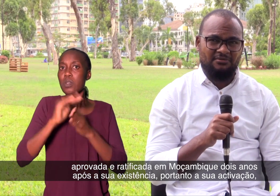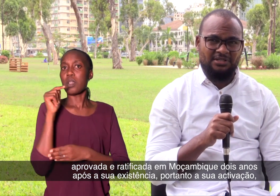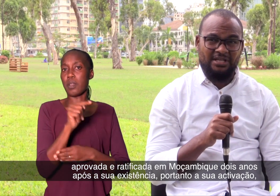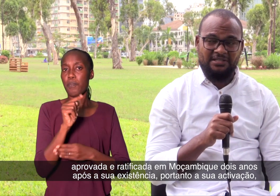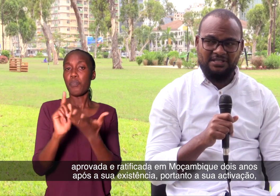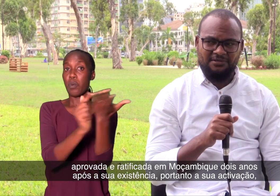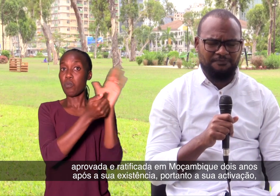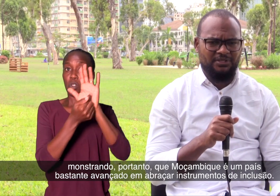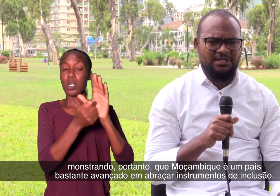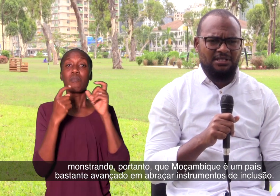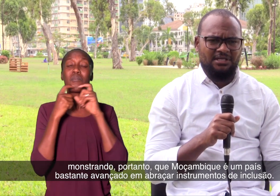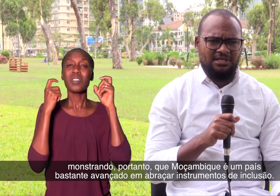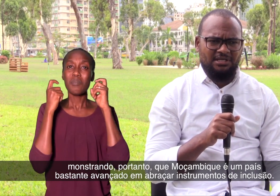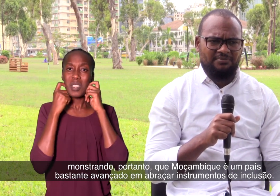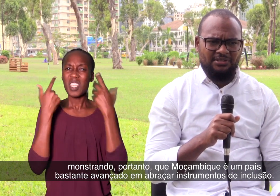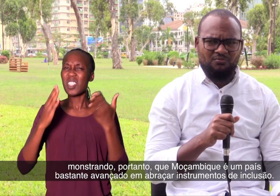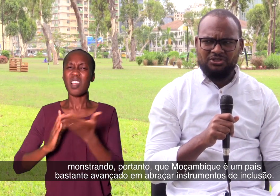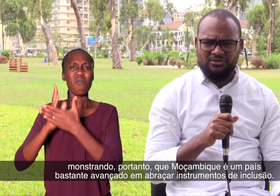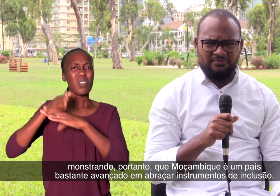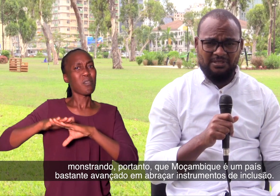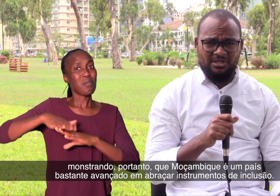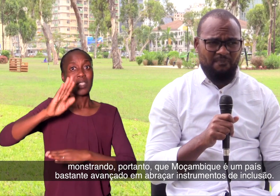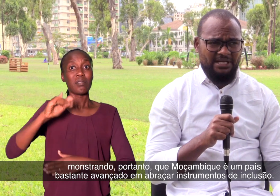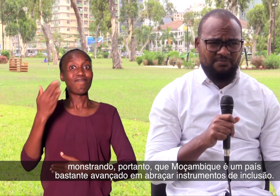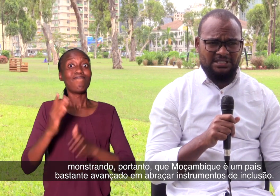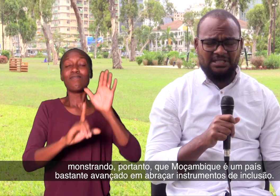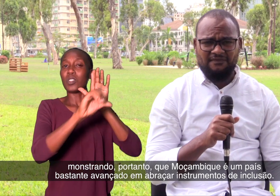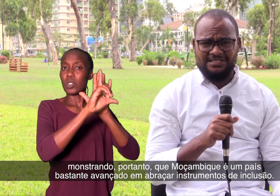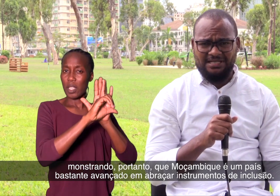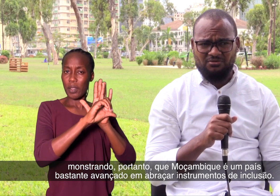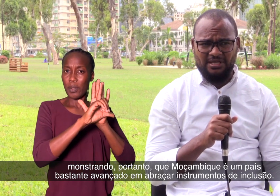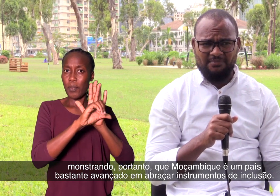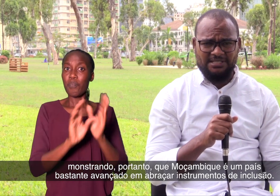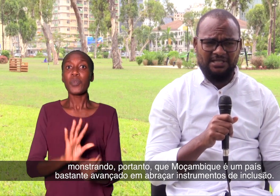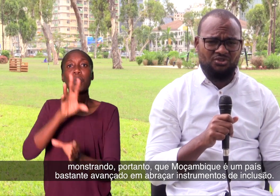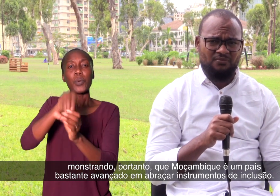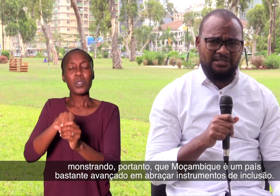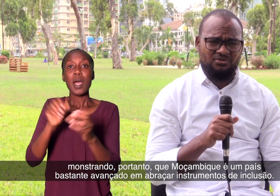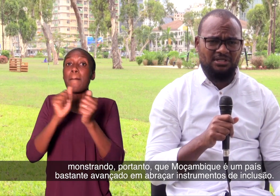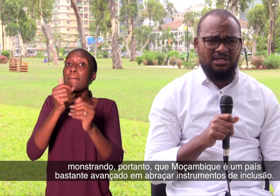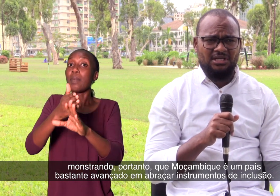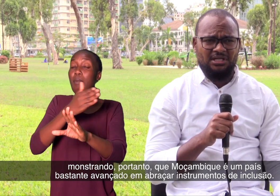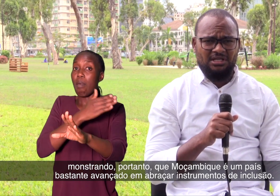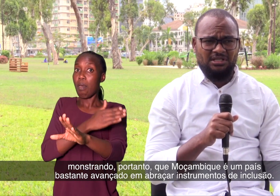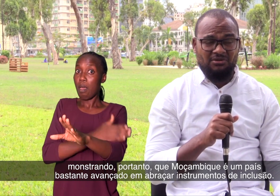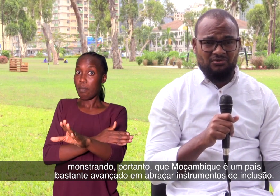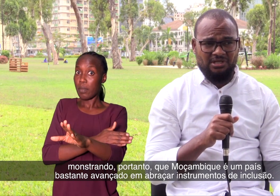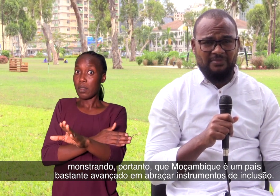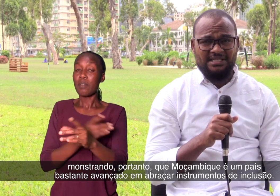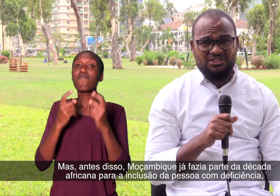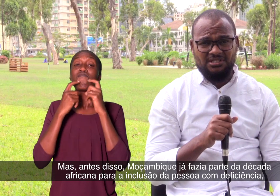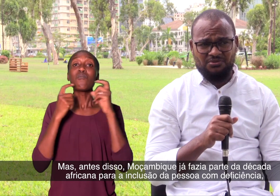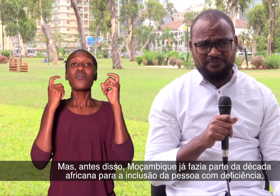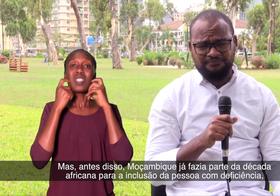sua colocação, ativação. Portanto, mostrando que Moçambique é um país bastante avançado em abraçar instrumentos de